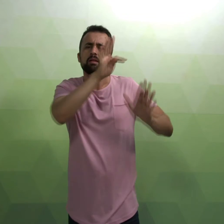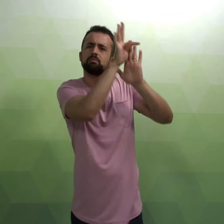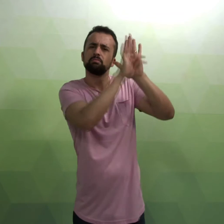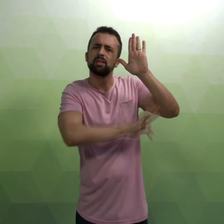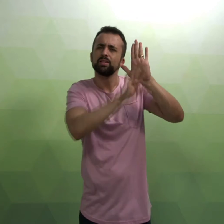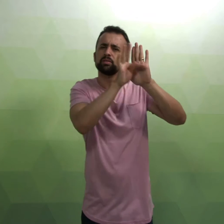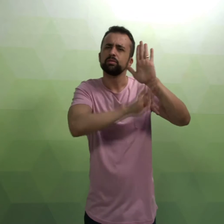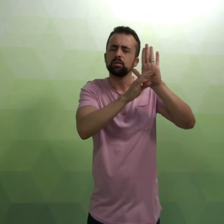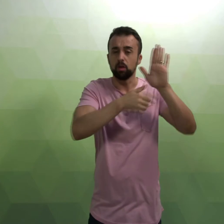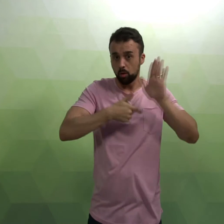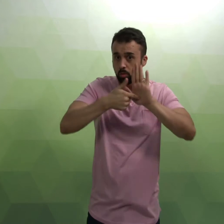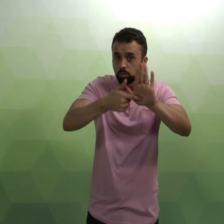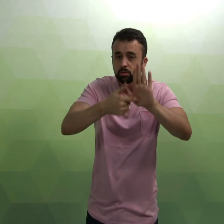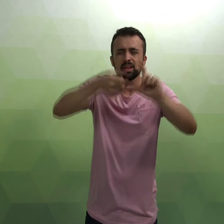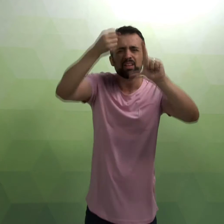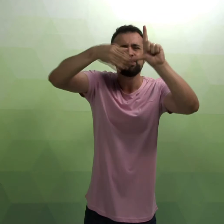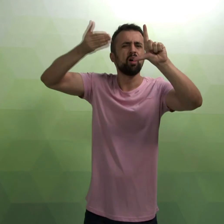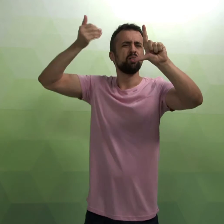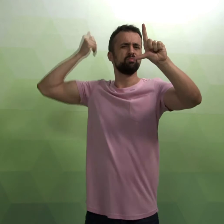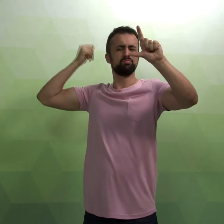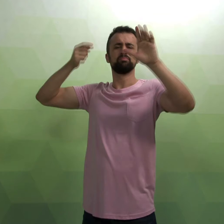Lembram-se do texto mostrado na aula anterior?